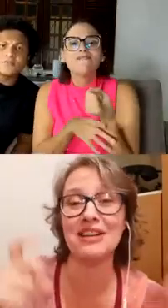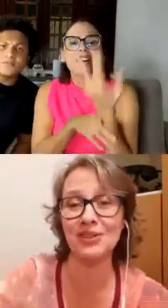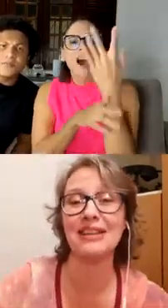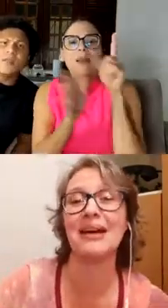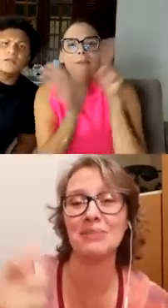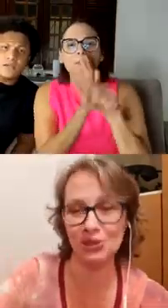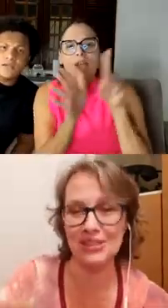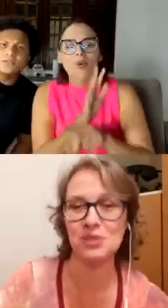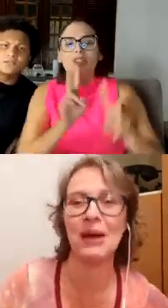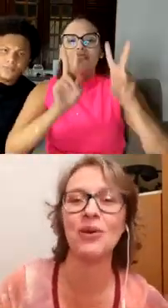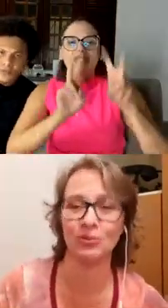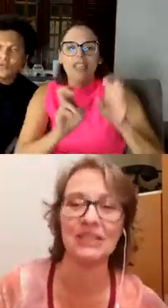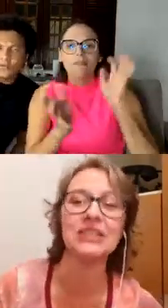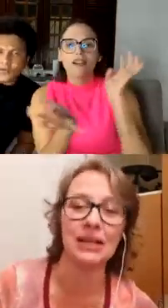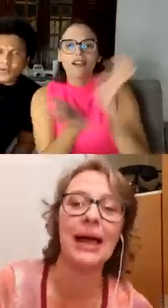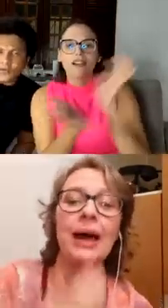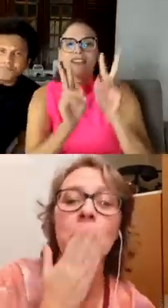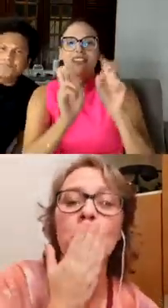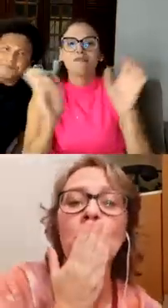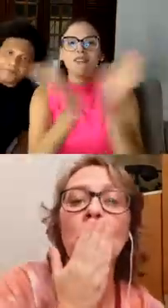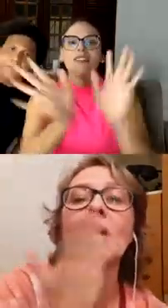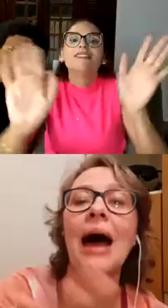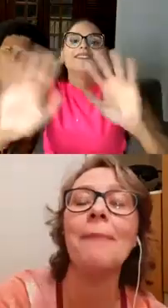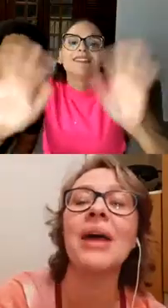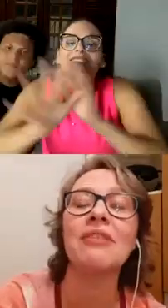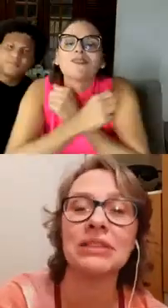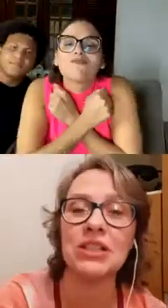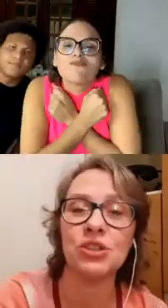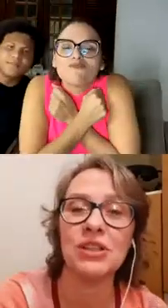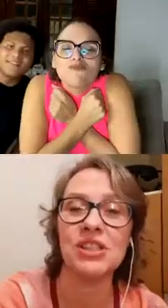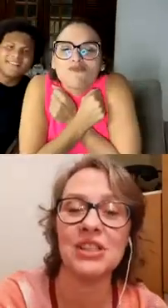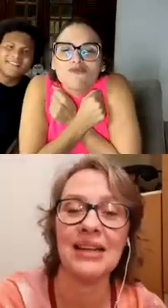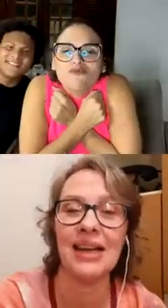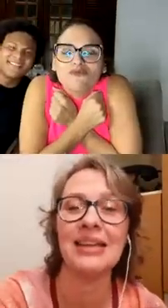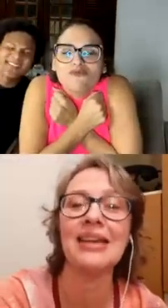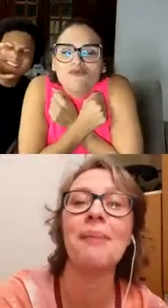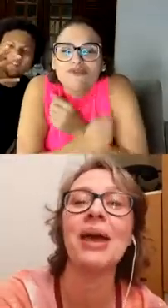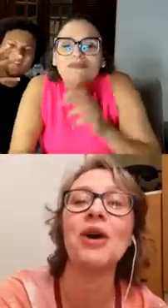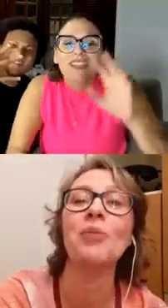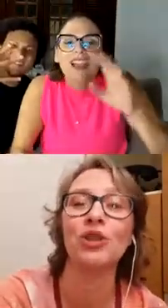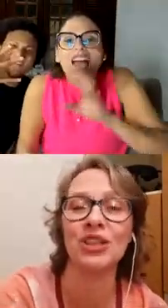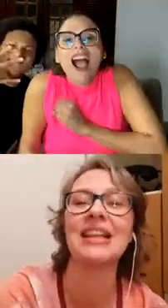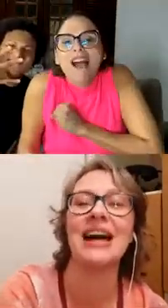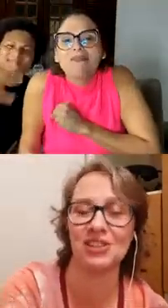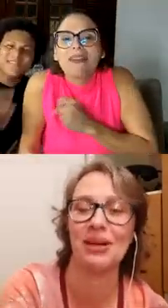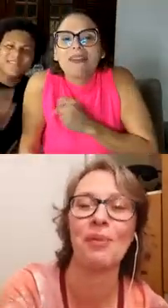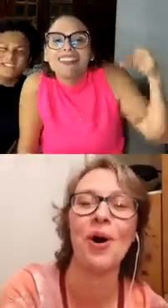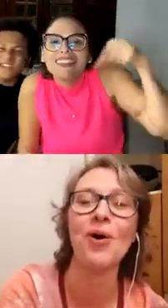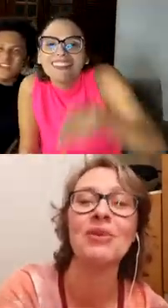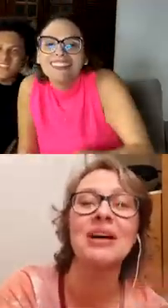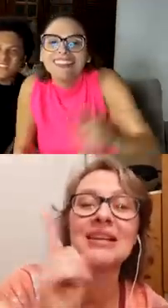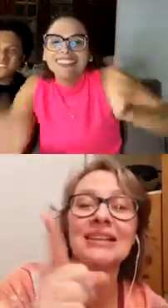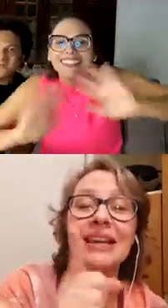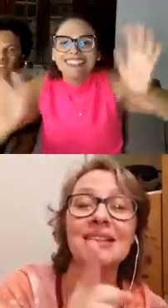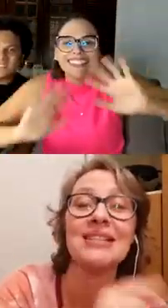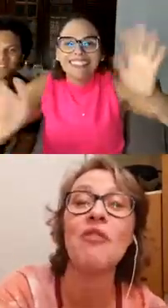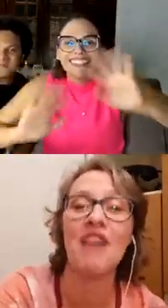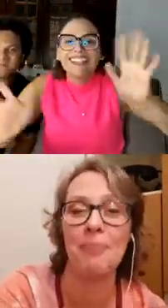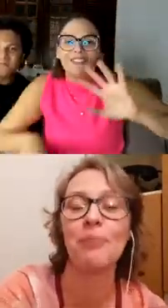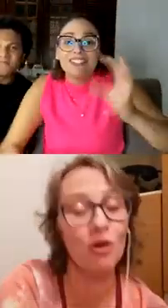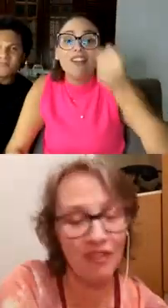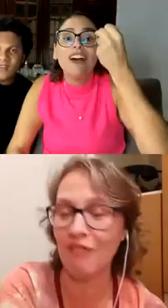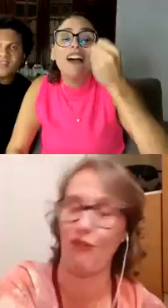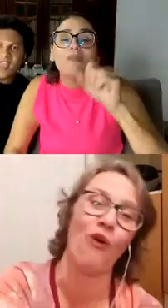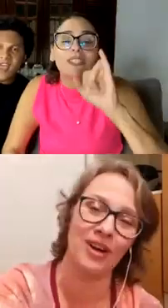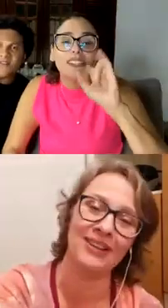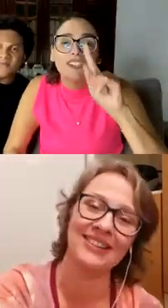e fazendo temas com essas perguntas, né? Amei vocês dois estarem aqui, amei a oportunidade, tá bom? Tenta salvar,